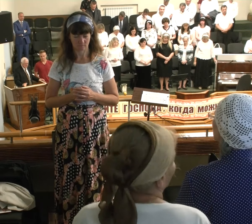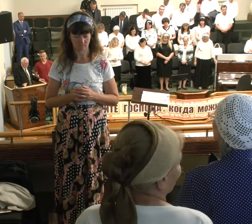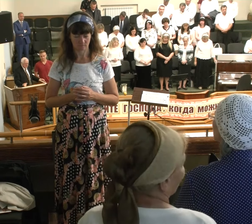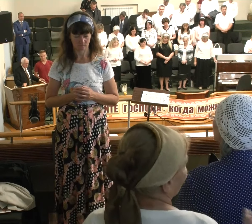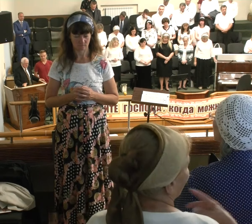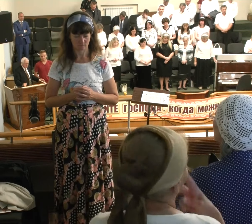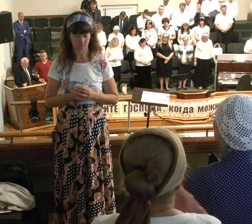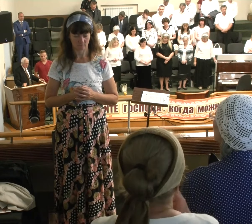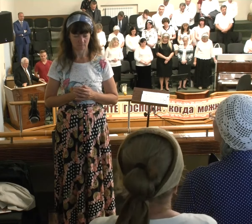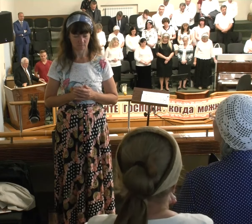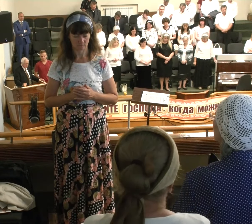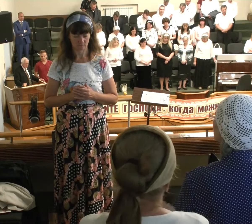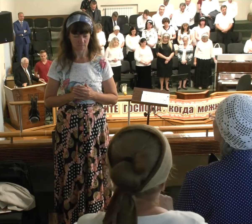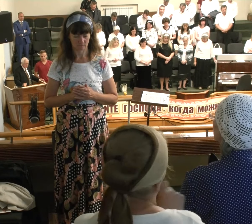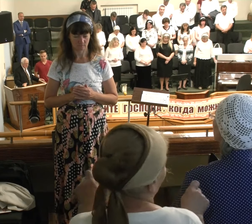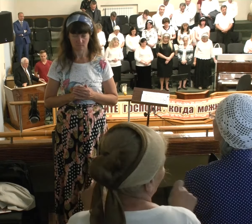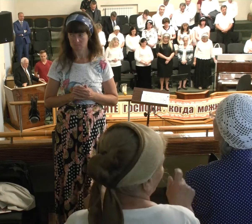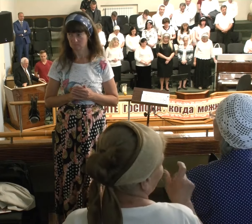желает?